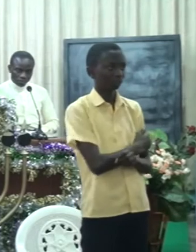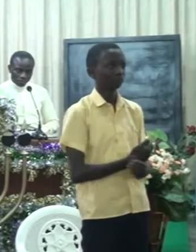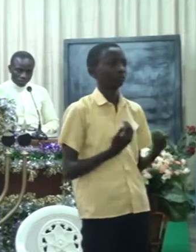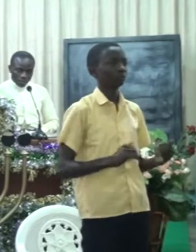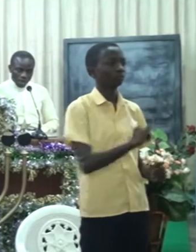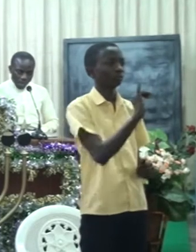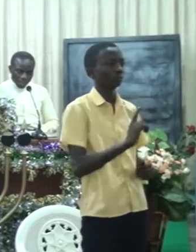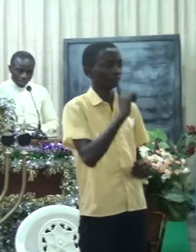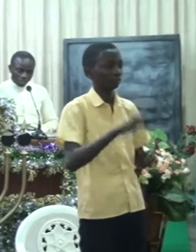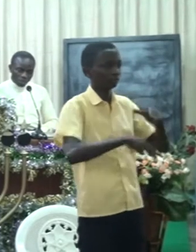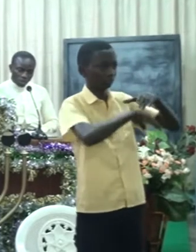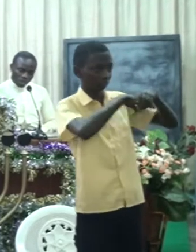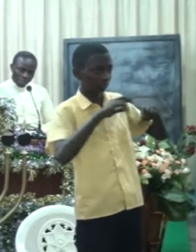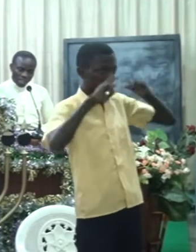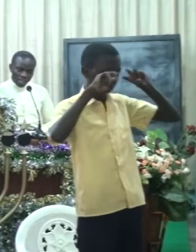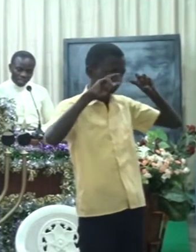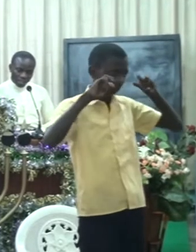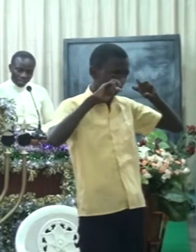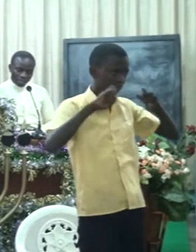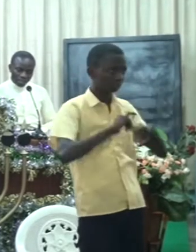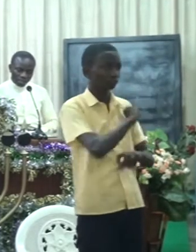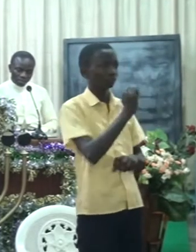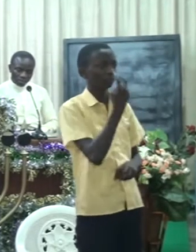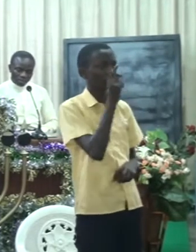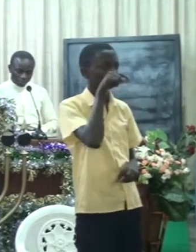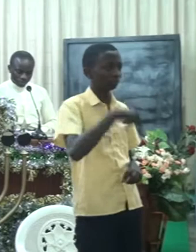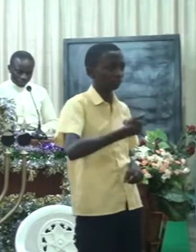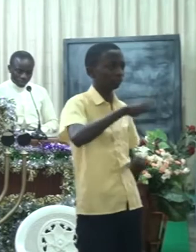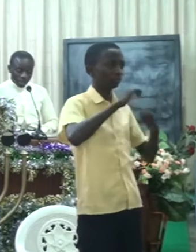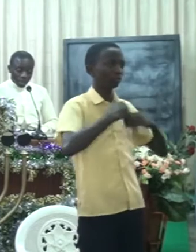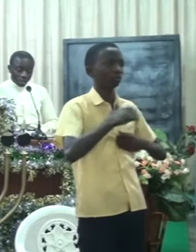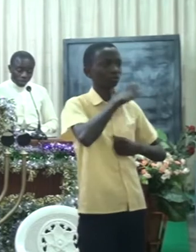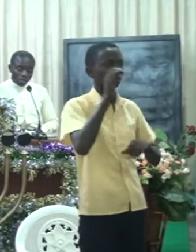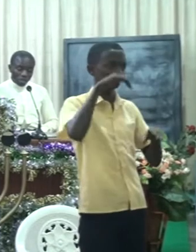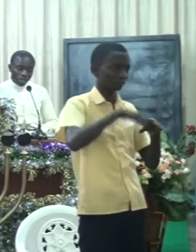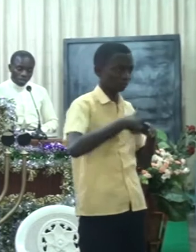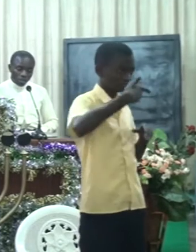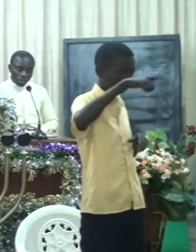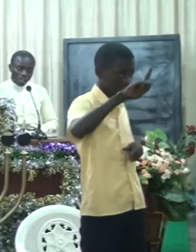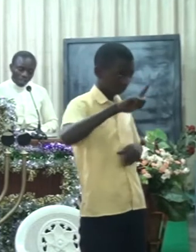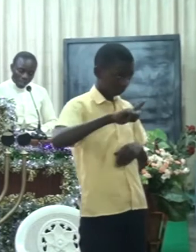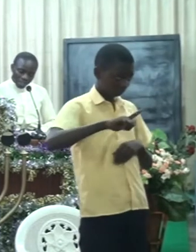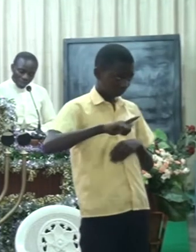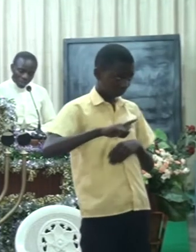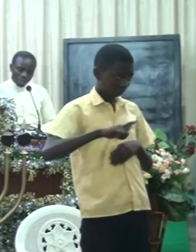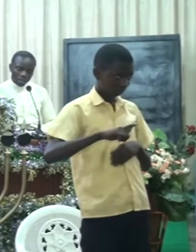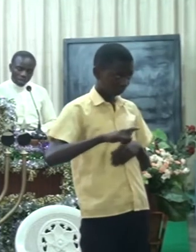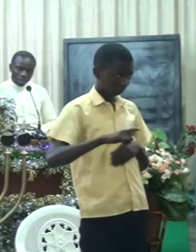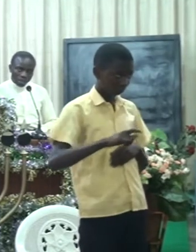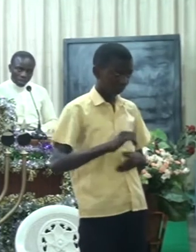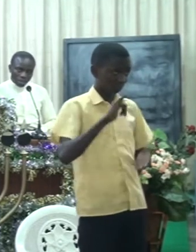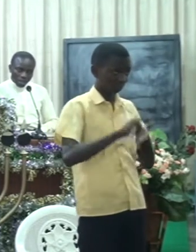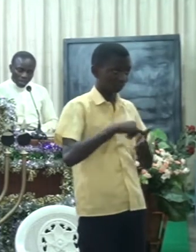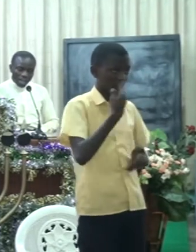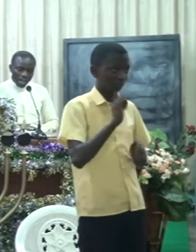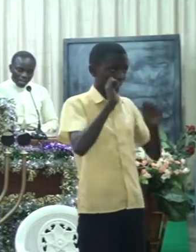nilienda kupeleleza. Maintenant je me suis renseigné. Hakuna ndani yake. Je me suis rendu compte que chez David,